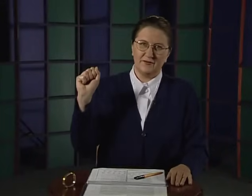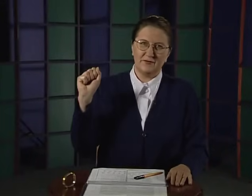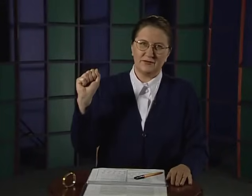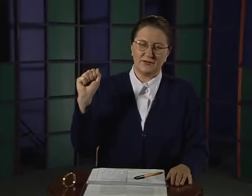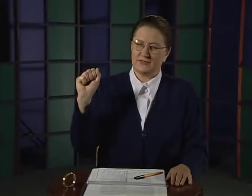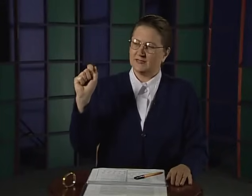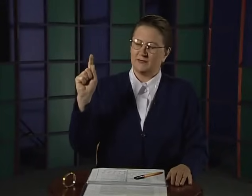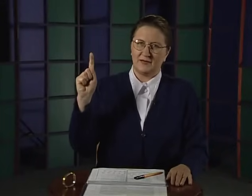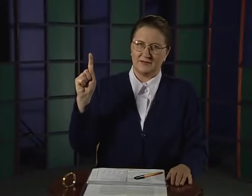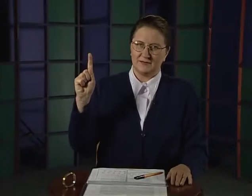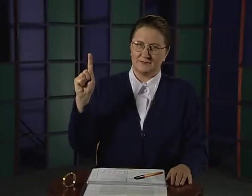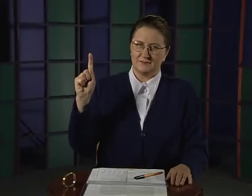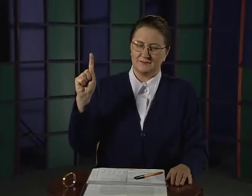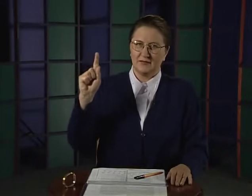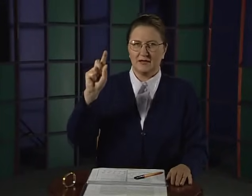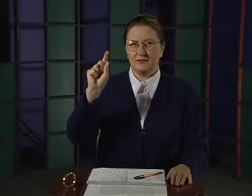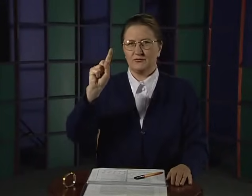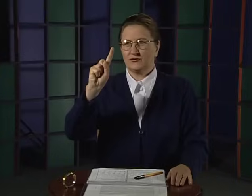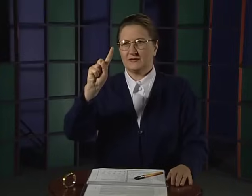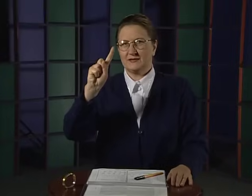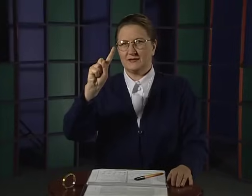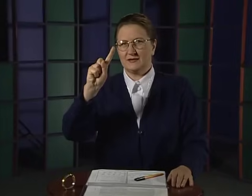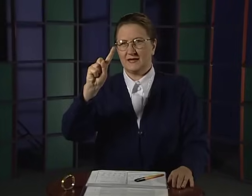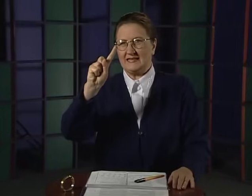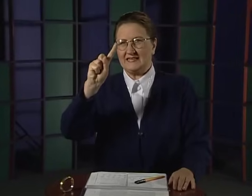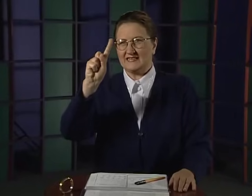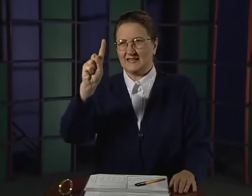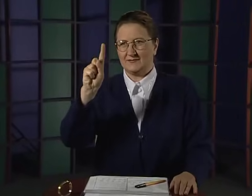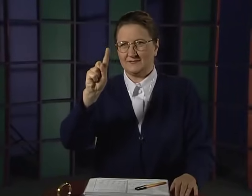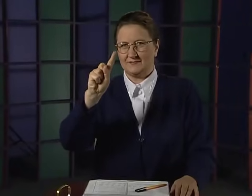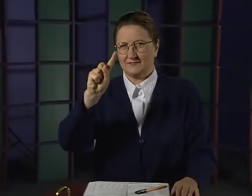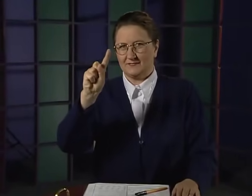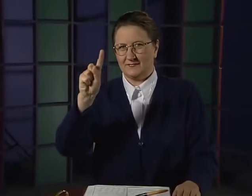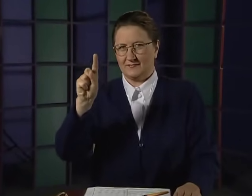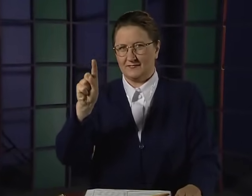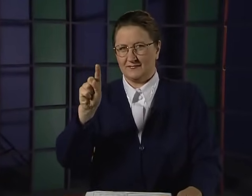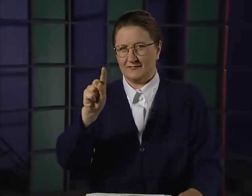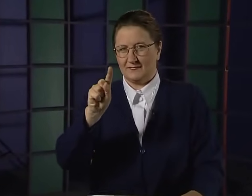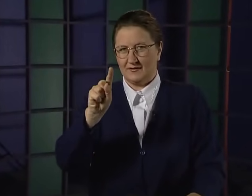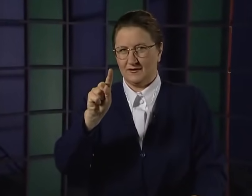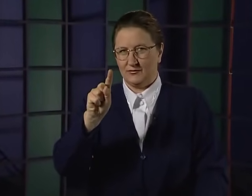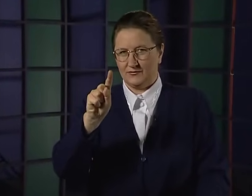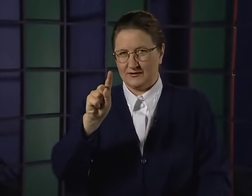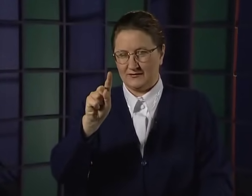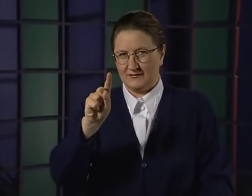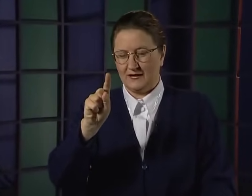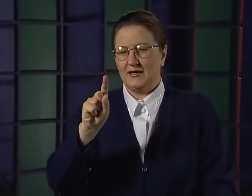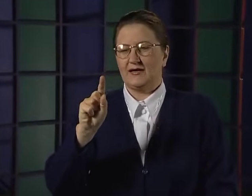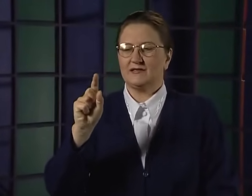выпрямите указательный палец и в воздухе сделайте как «З». Это буква «З». Если